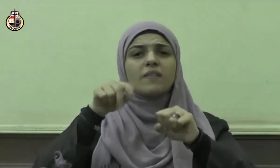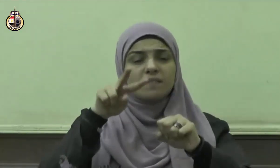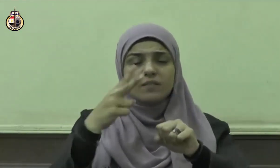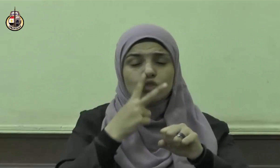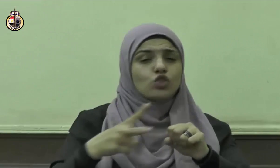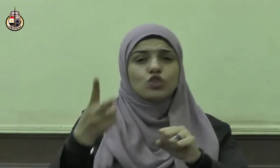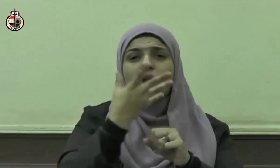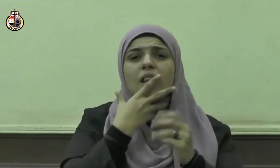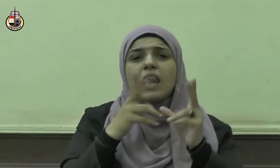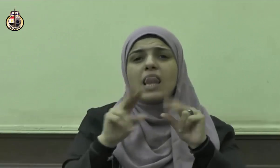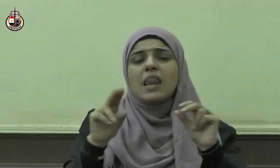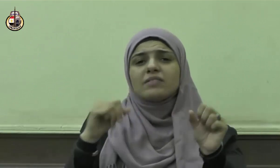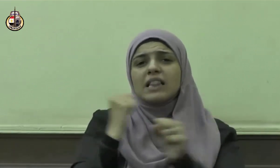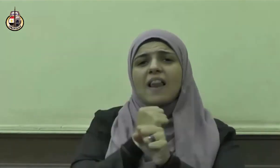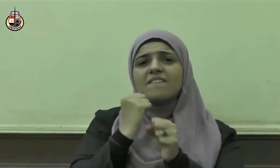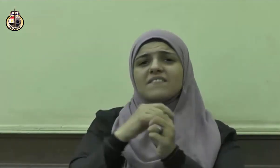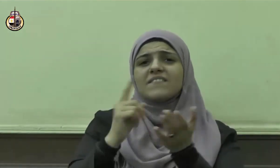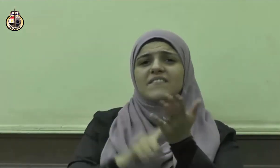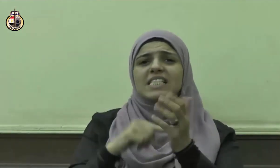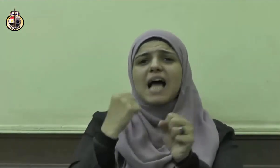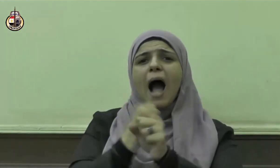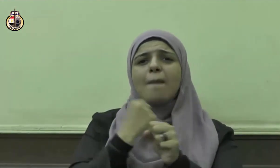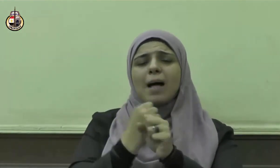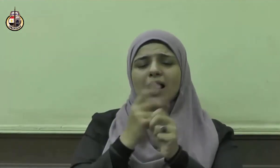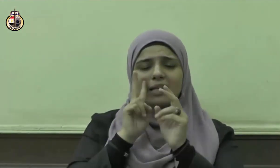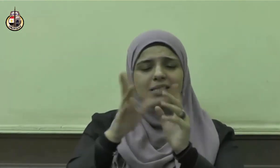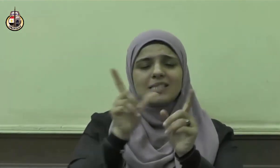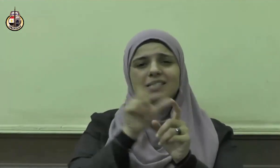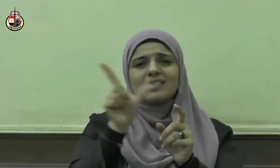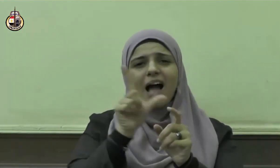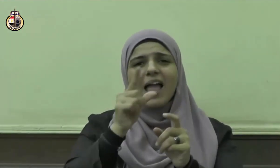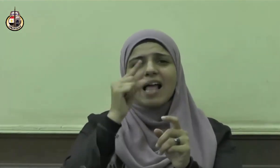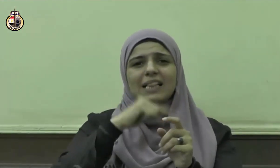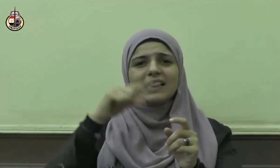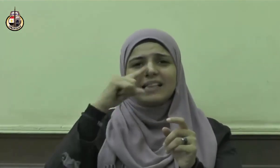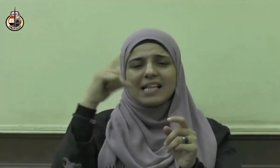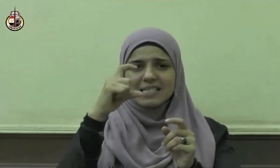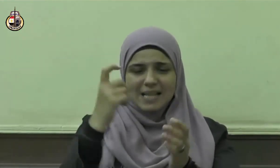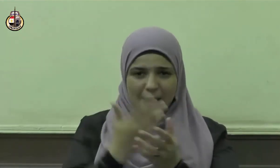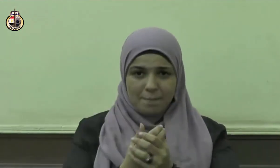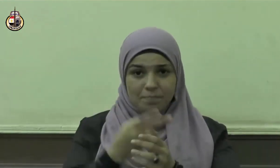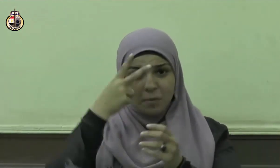التطبيق العملي لصحيح الإسلام، منها الرحمة.